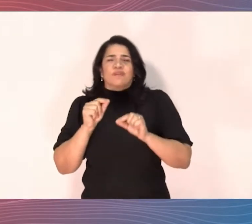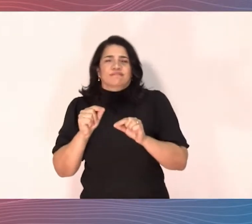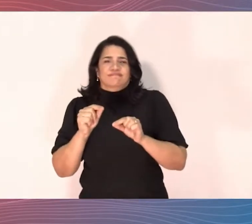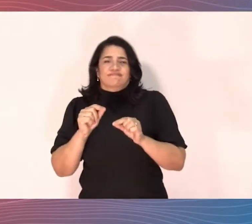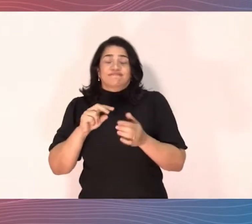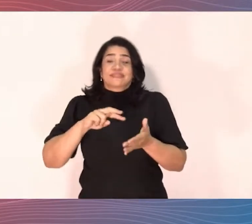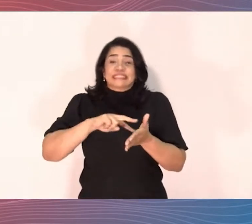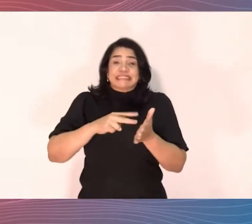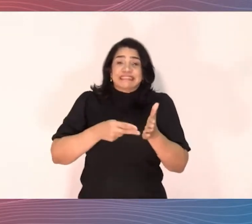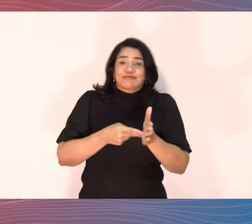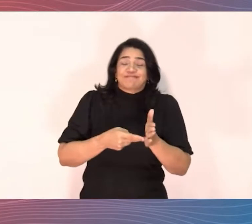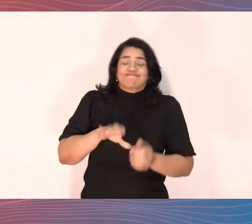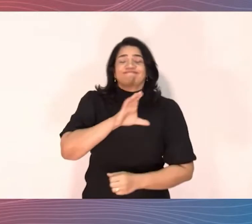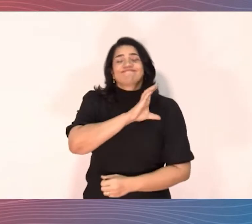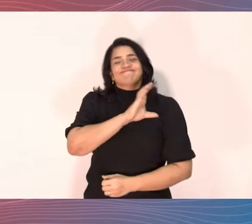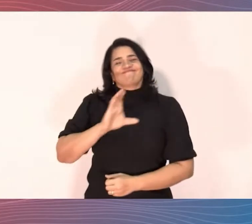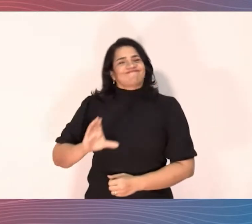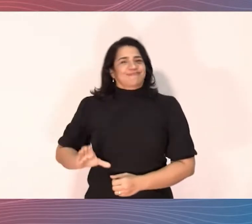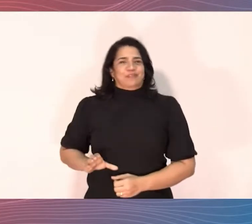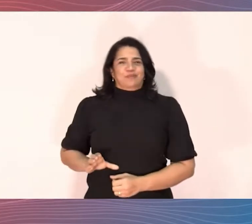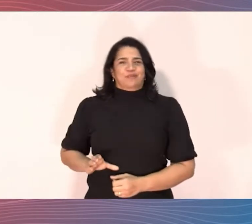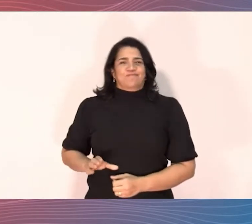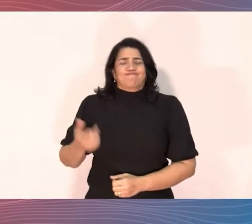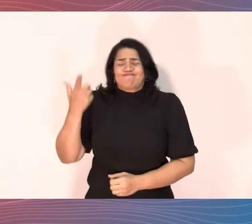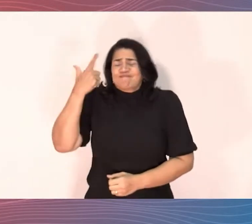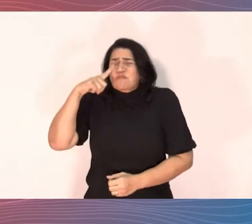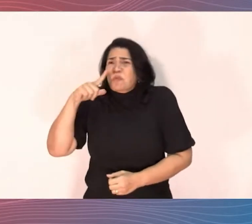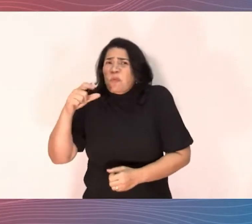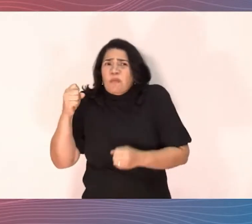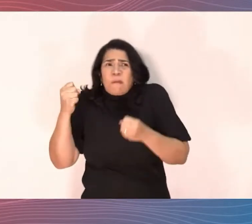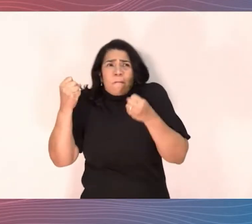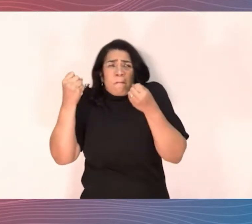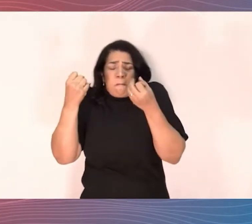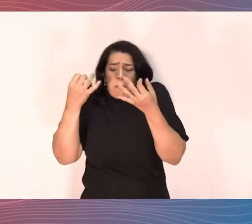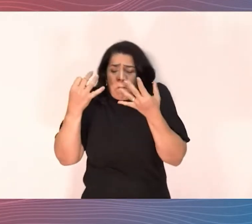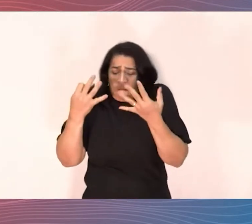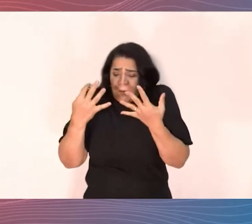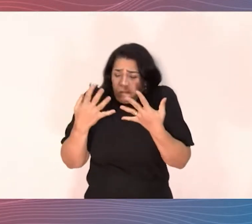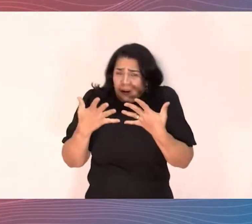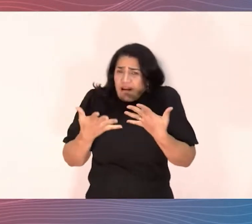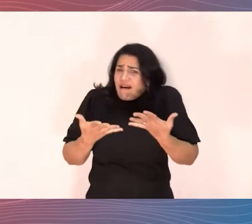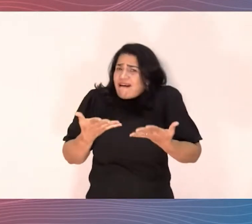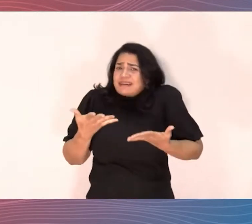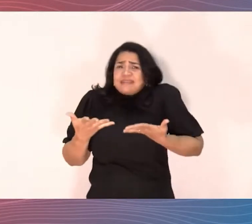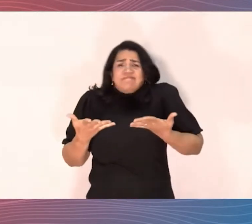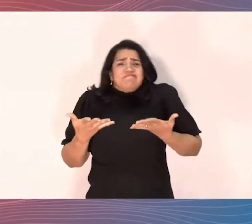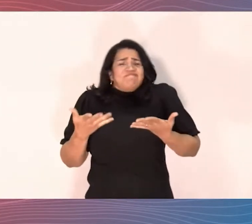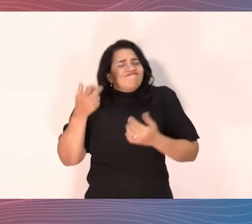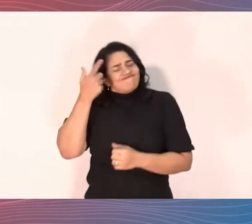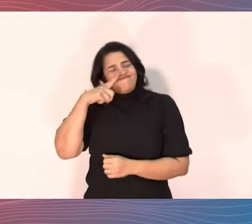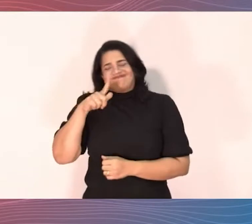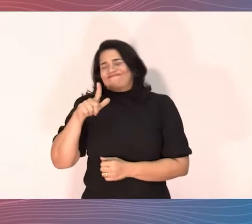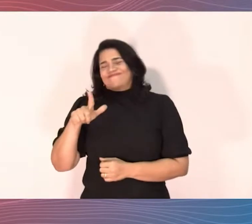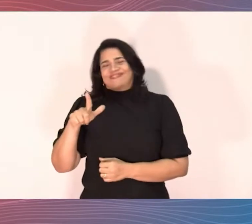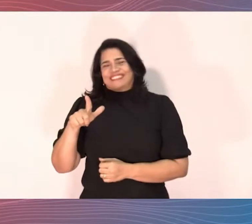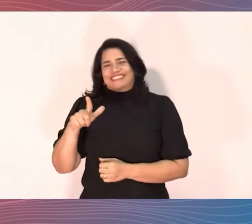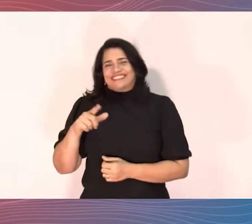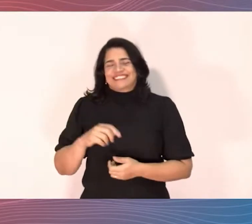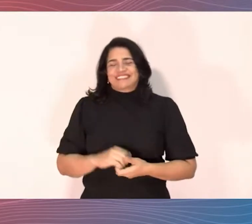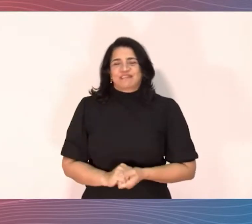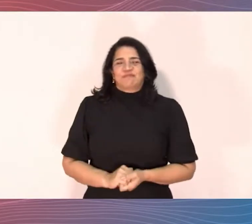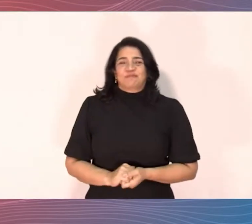É imensurável. Não dá para colocar quantos metros em quantos quilômetros. Irmãos, Cristo